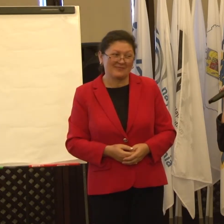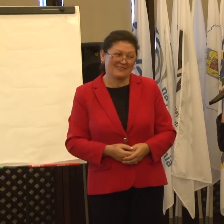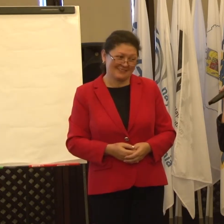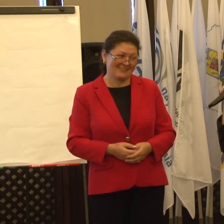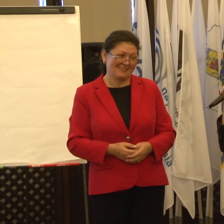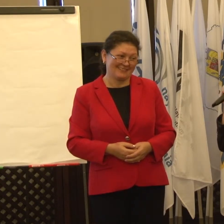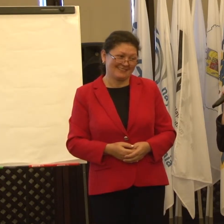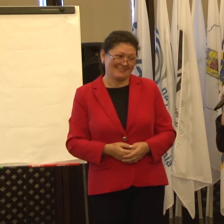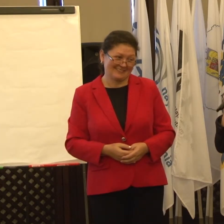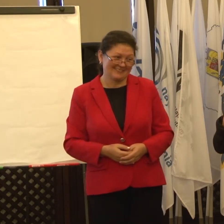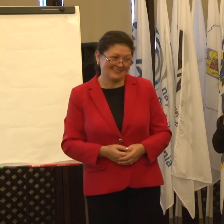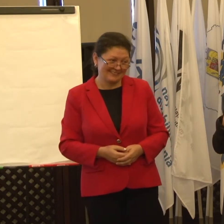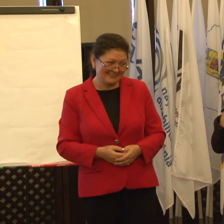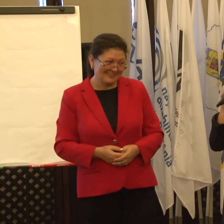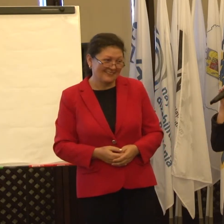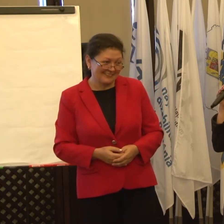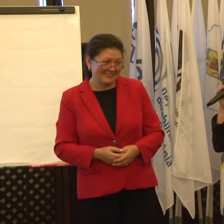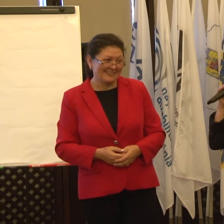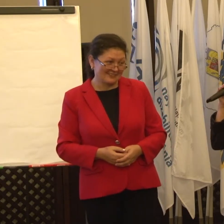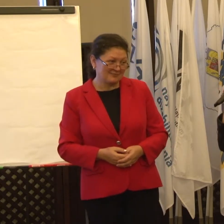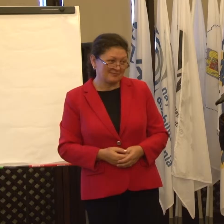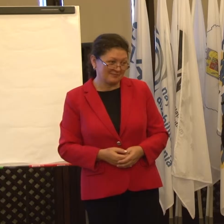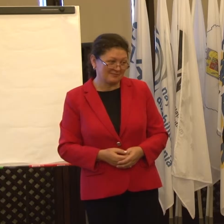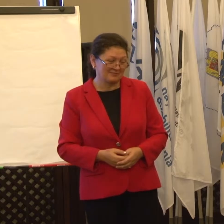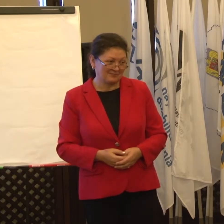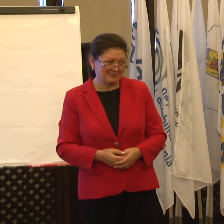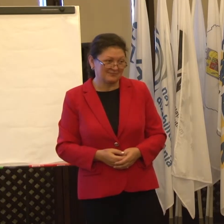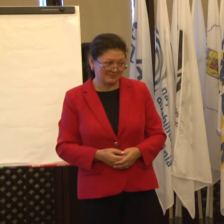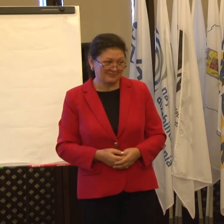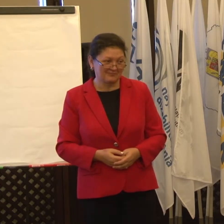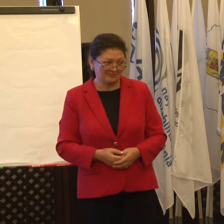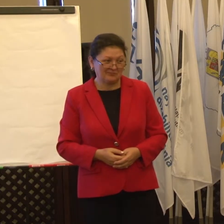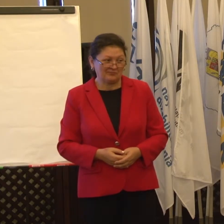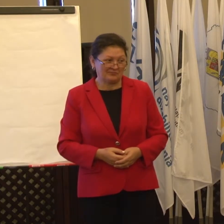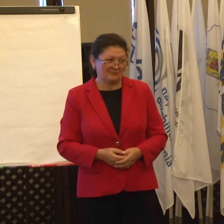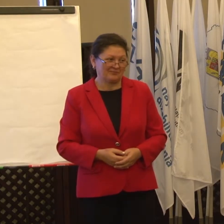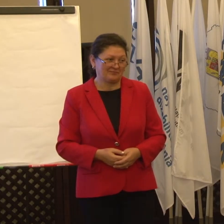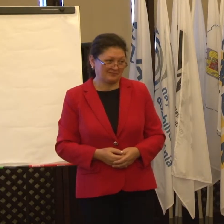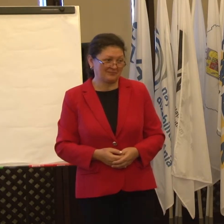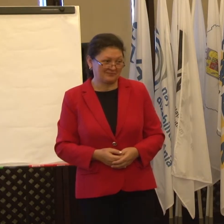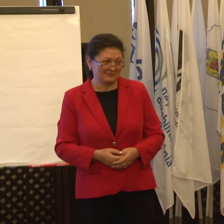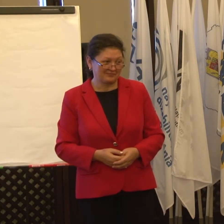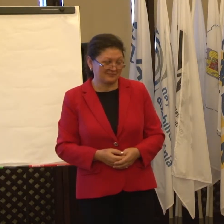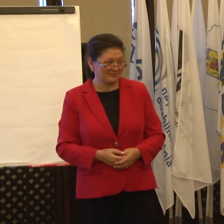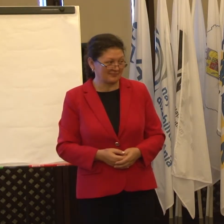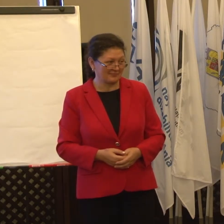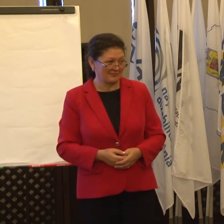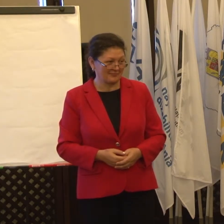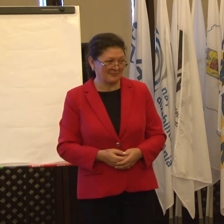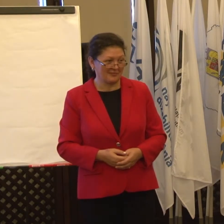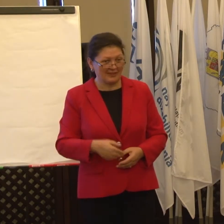nu? Și asta încercăm noi prin activitățile pe care le facem și când vorbim de încadrarea